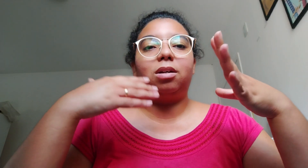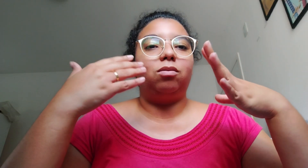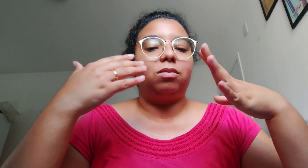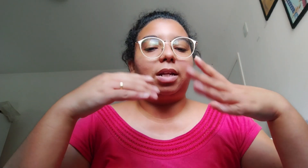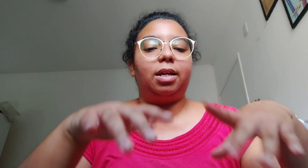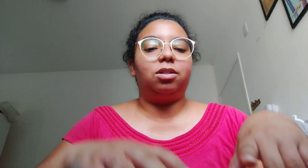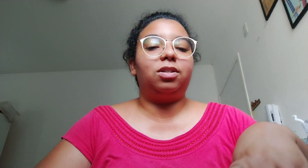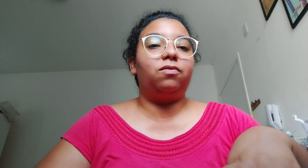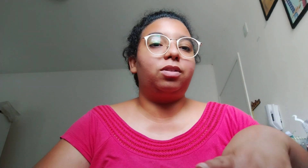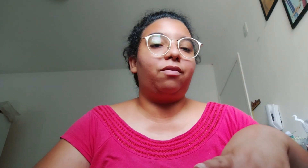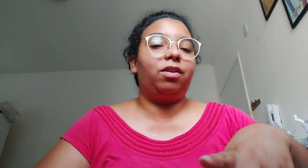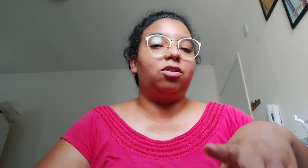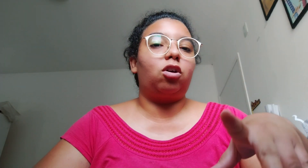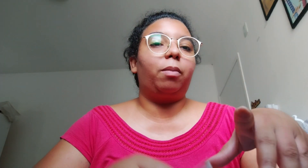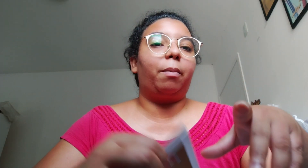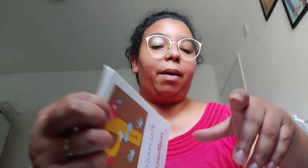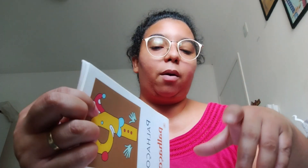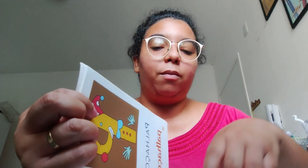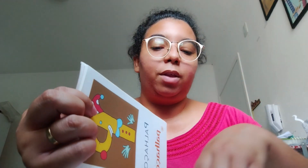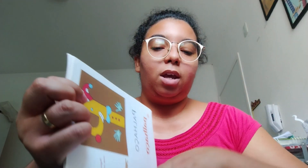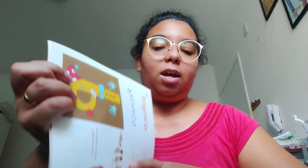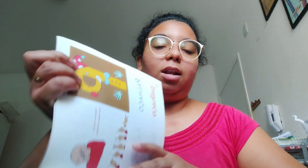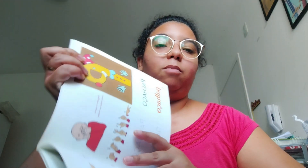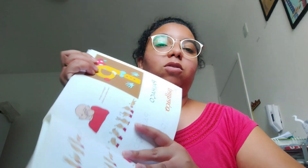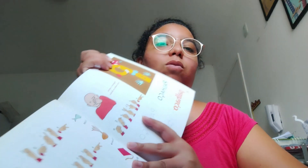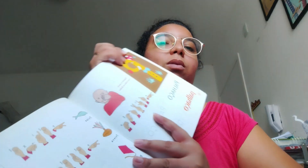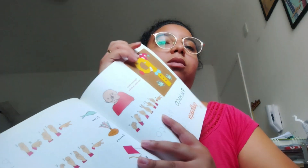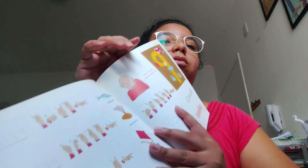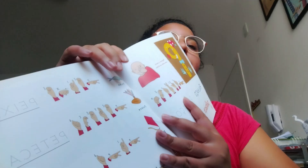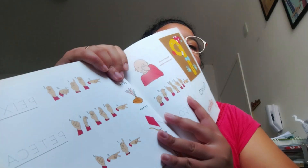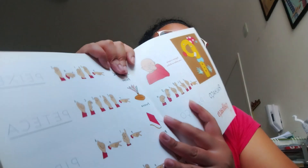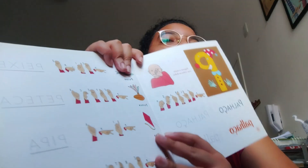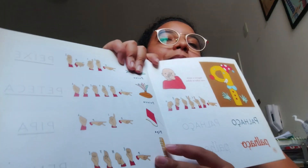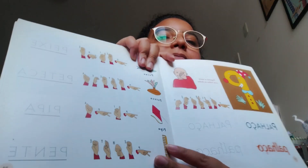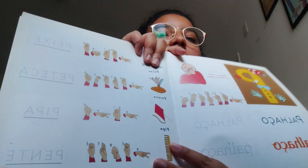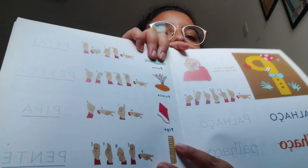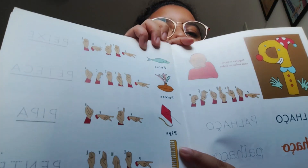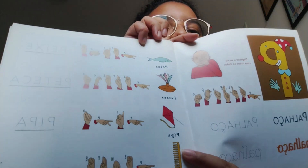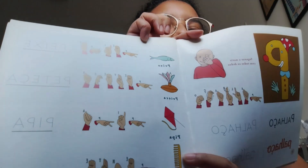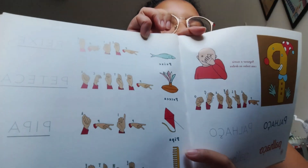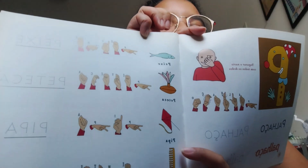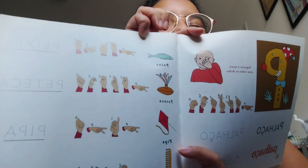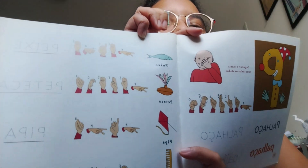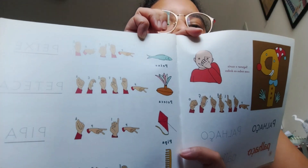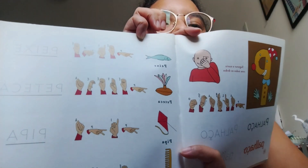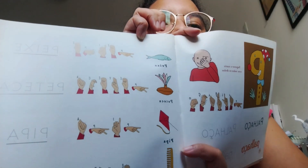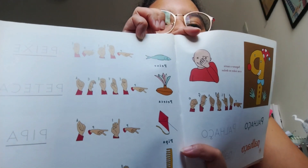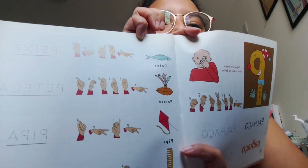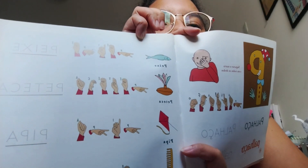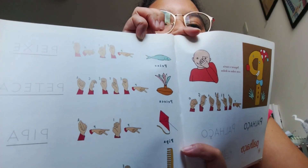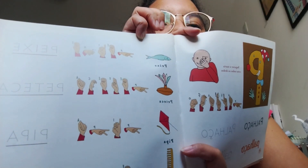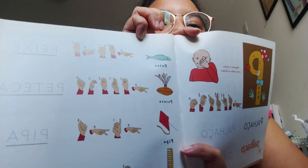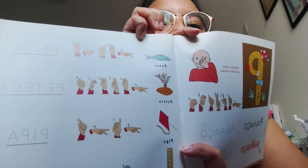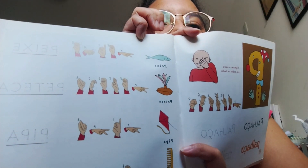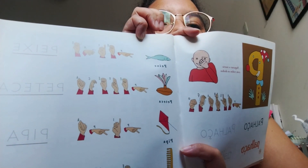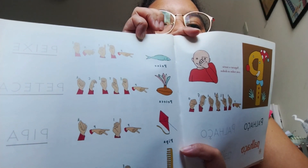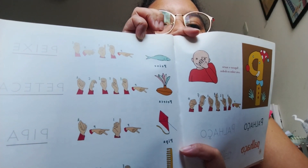né? E às vezes você vê só no papel, ele mostra um ângulo só, né? Então aqui, ó, mostra só de